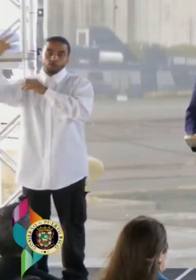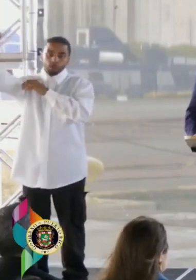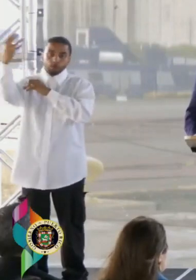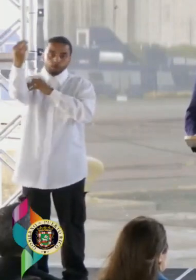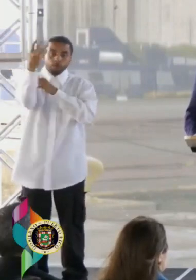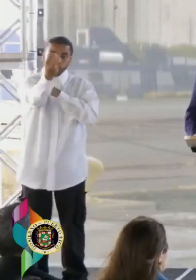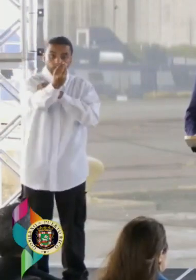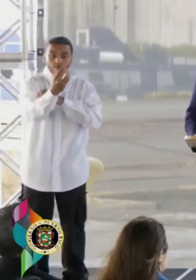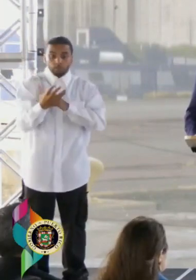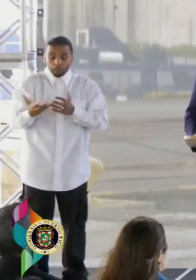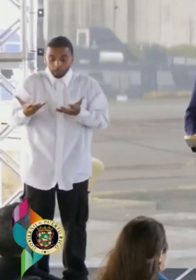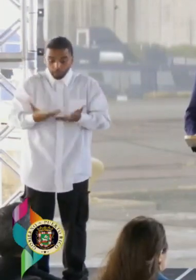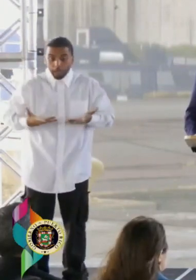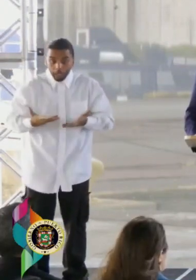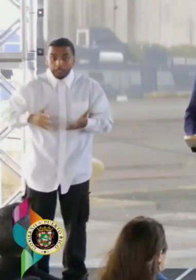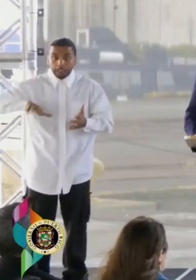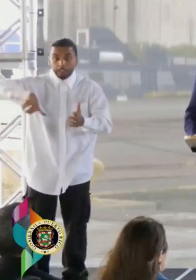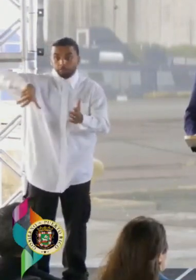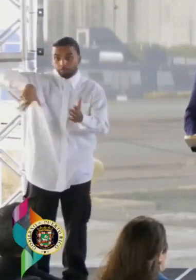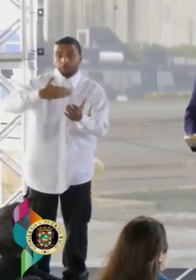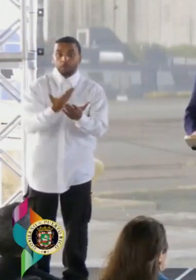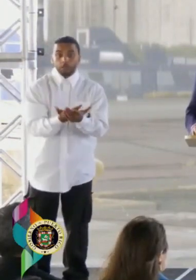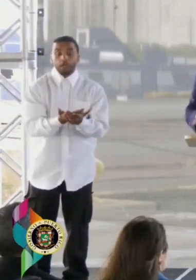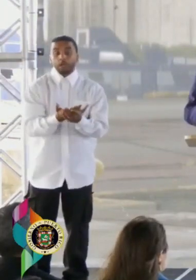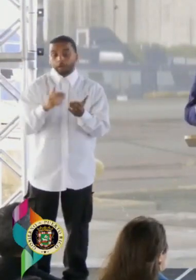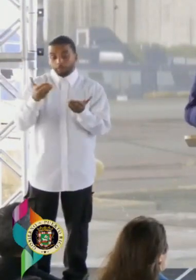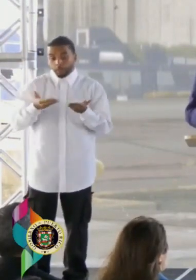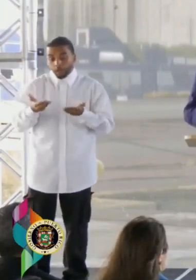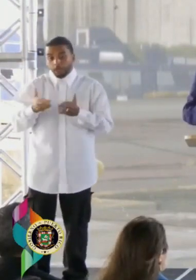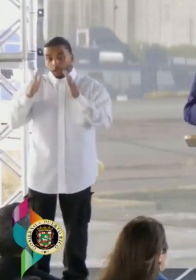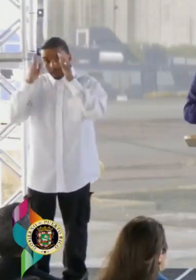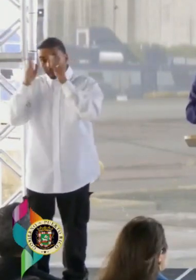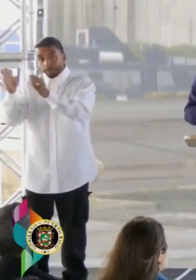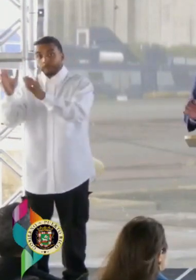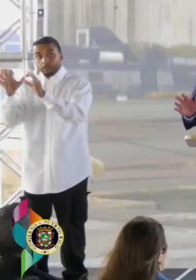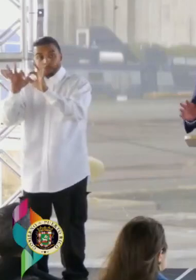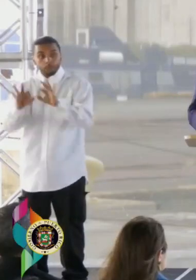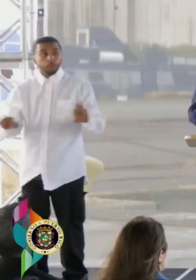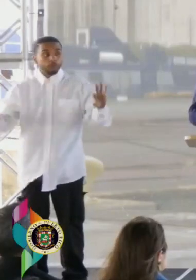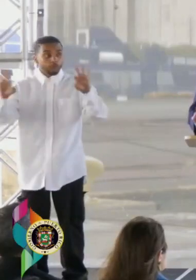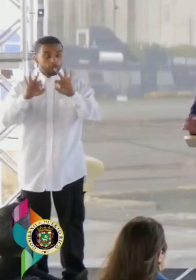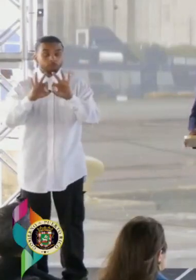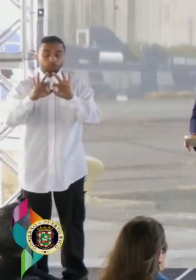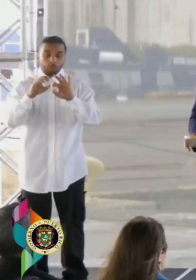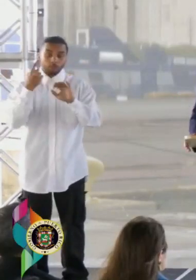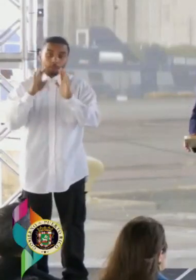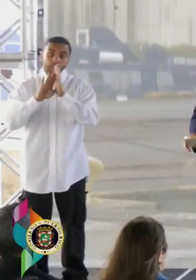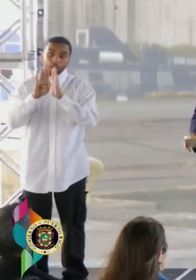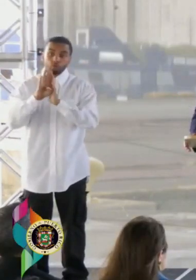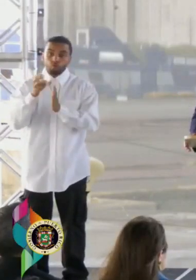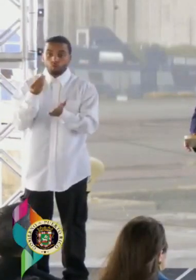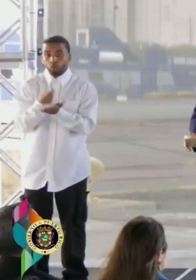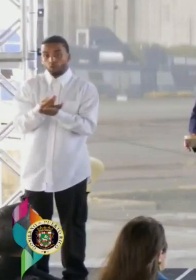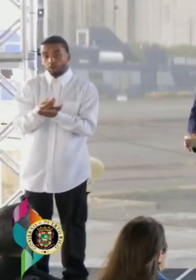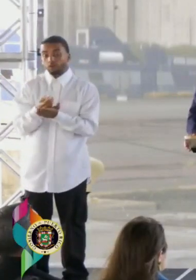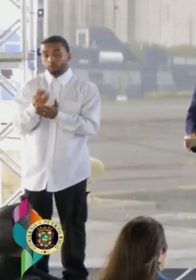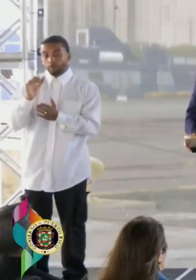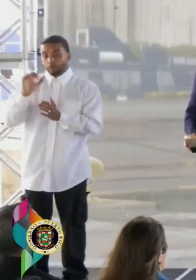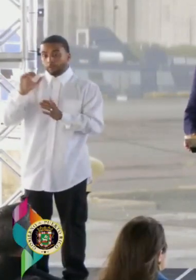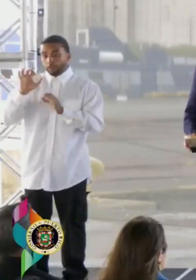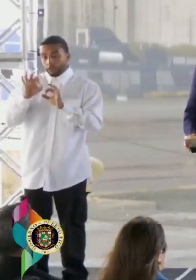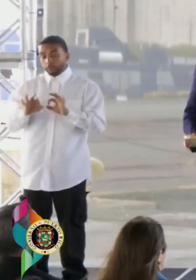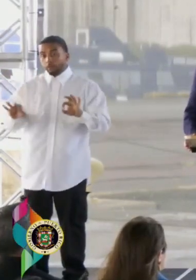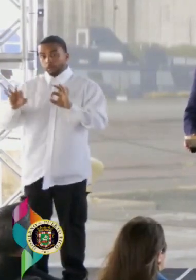que que llega y aquí que atiende es bien importante o sea para para el desarrollo económico de Puerto Rico el tener el puerto